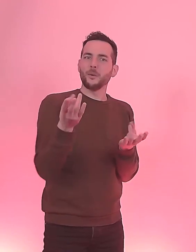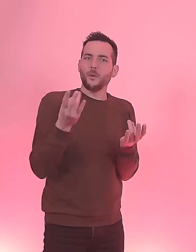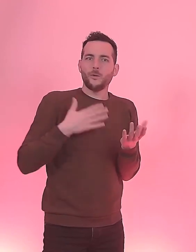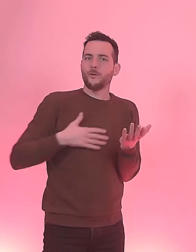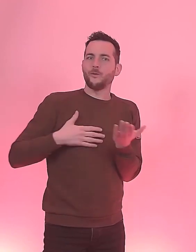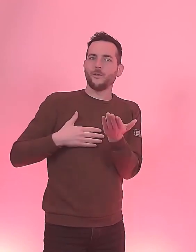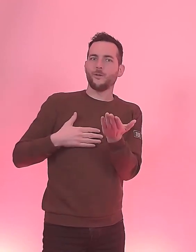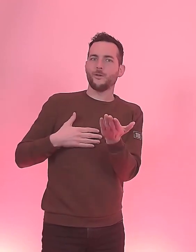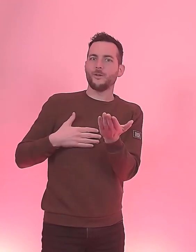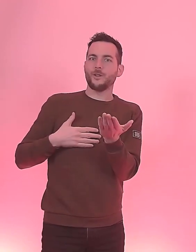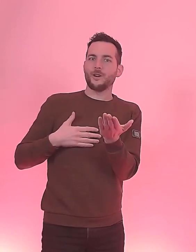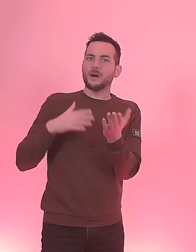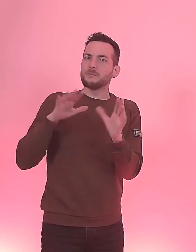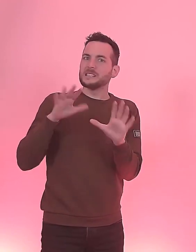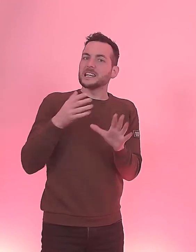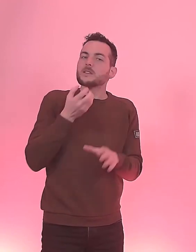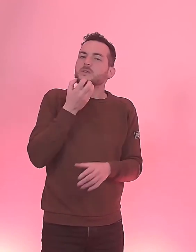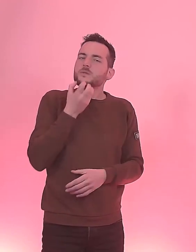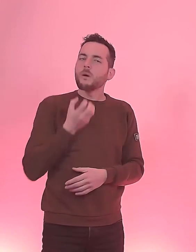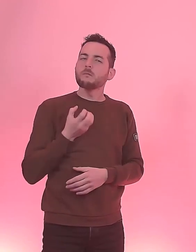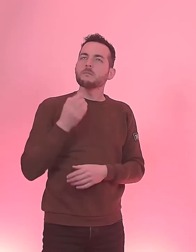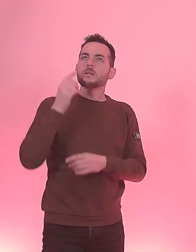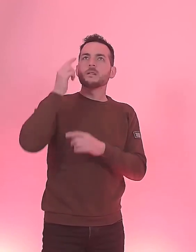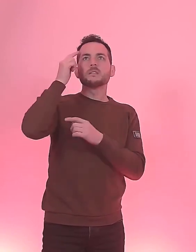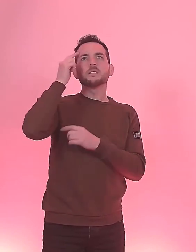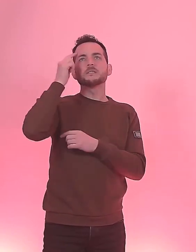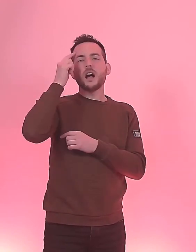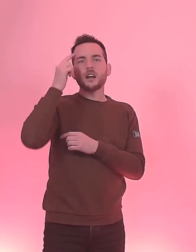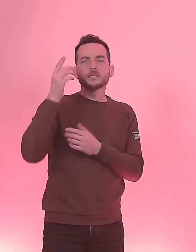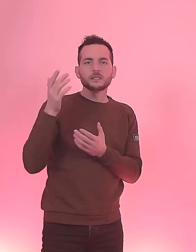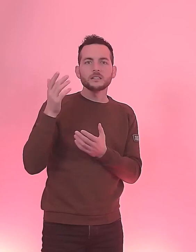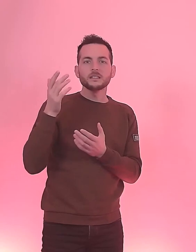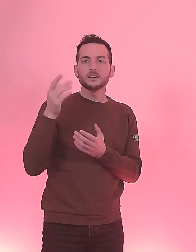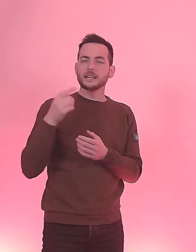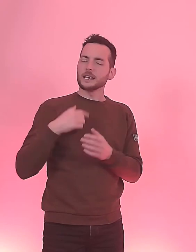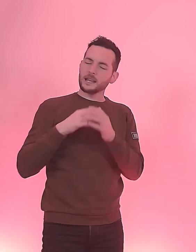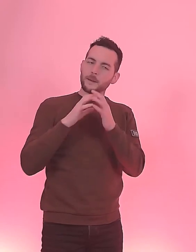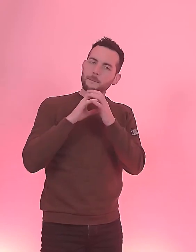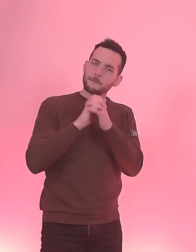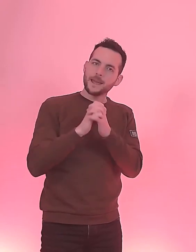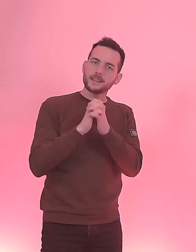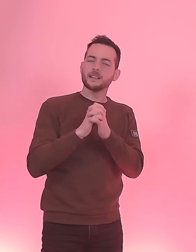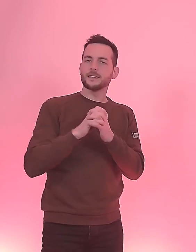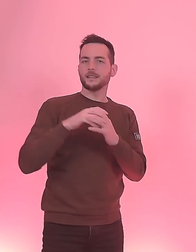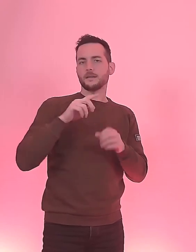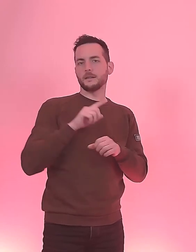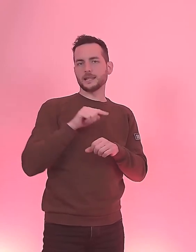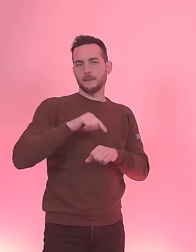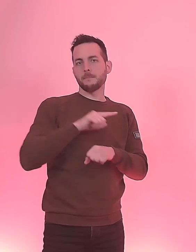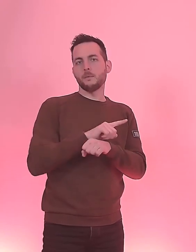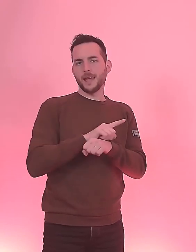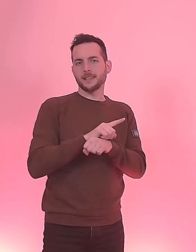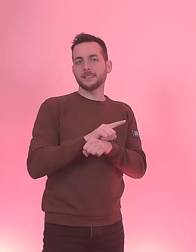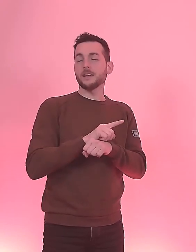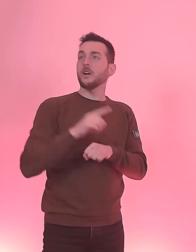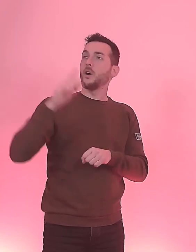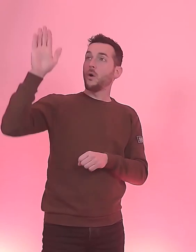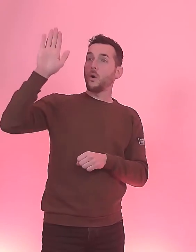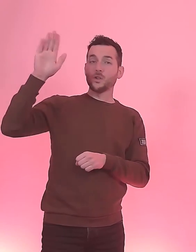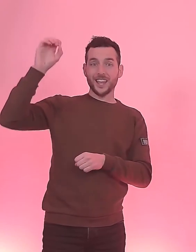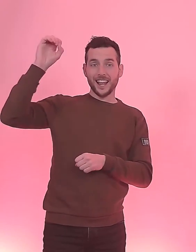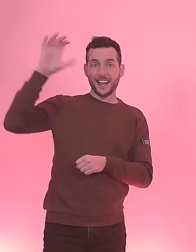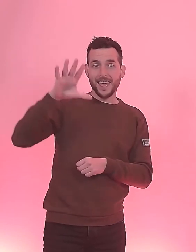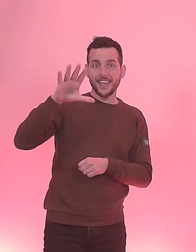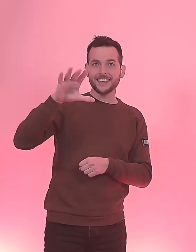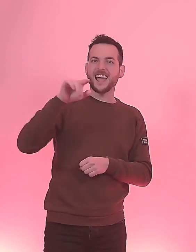misschien wel wat sombere gedachten en ik bid zelf dit moment dat god te licht op dit moment over jouw